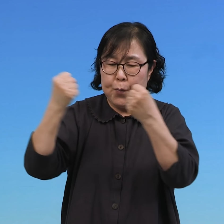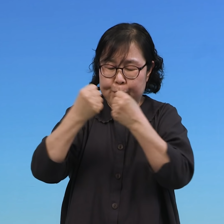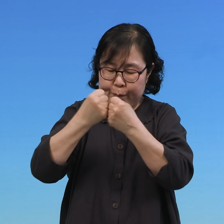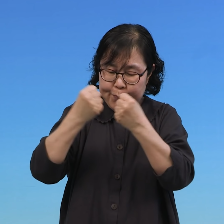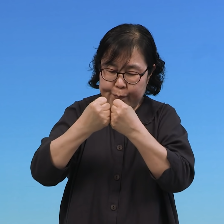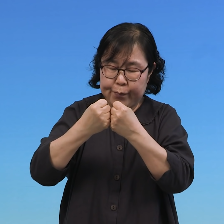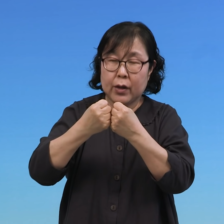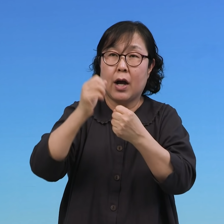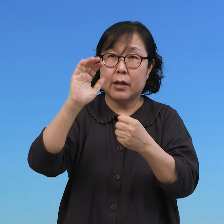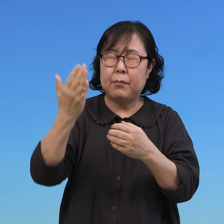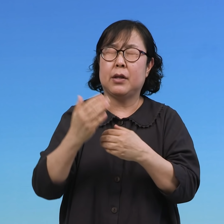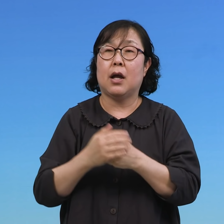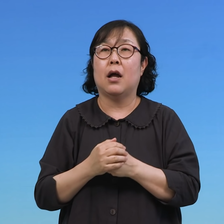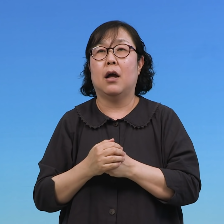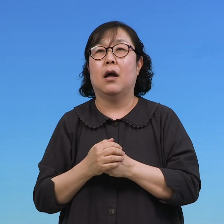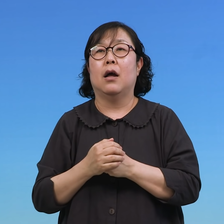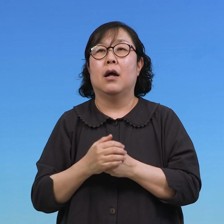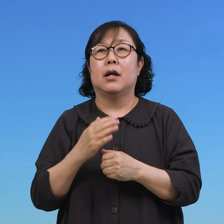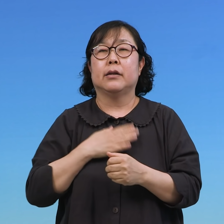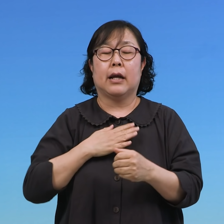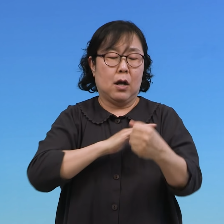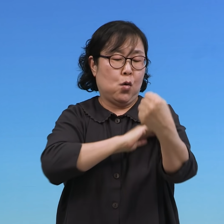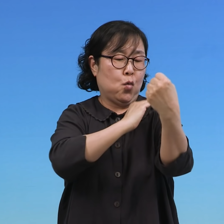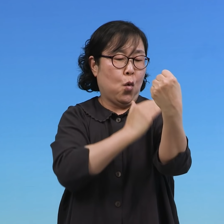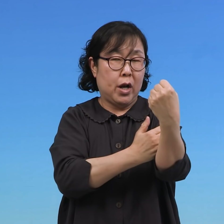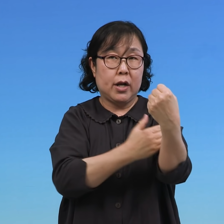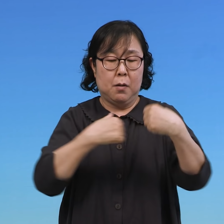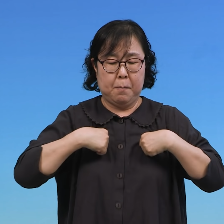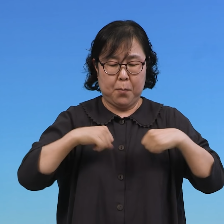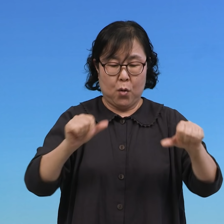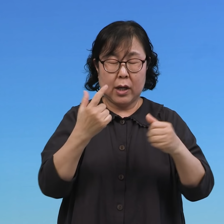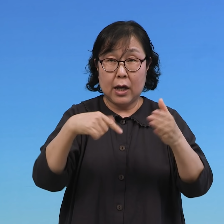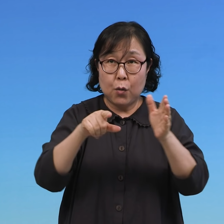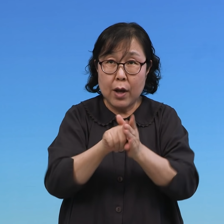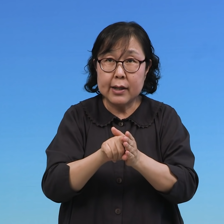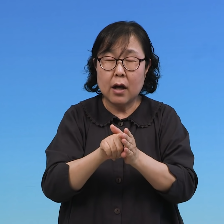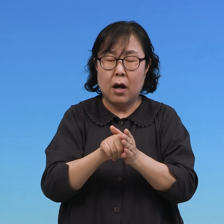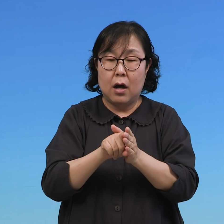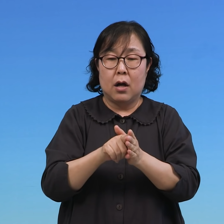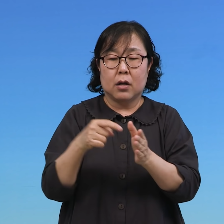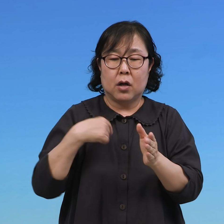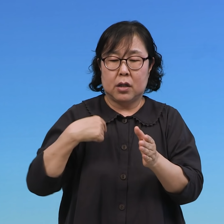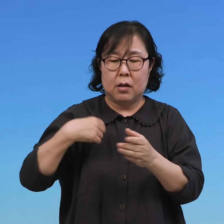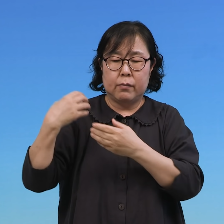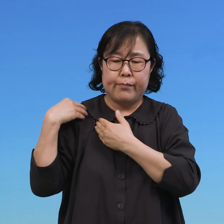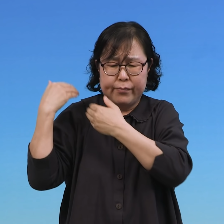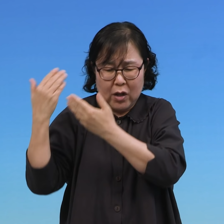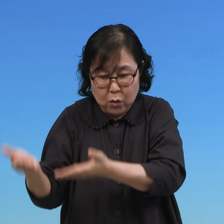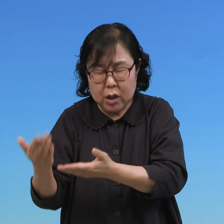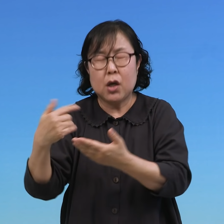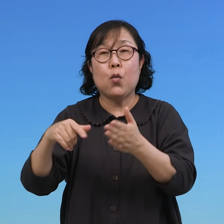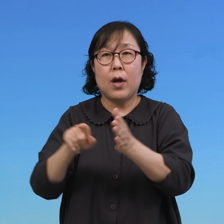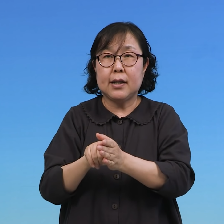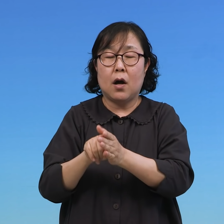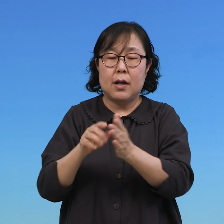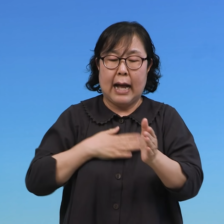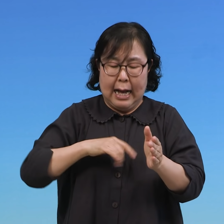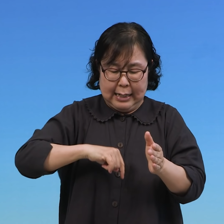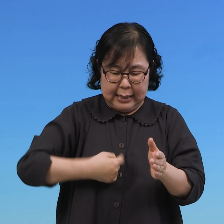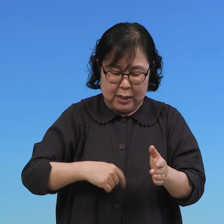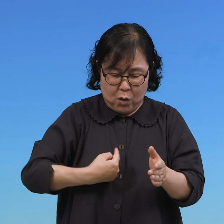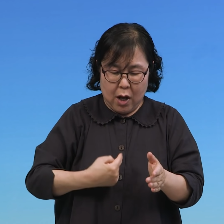내가 누릴 수 있는 권리를 조금이라도 포기하기 위하여 조금이라도 내려놓기 위하여